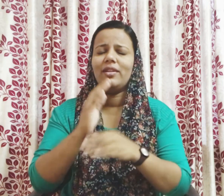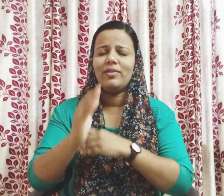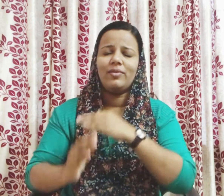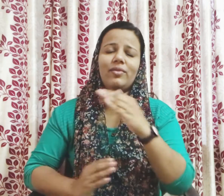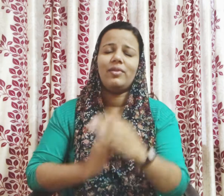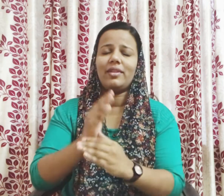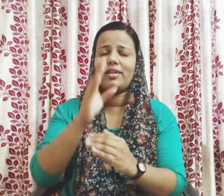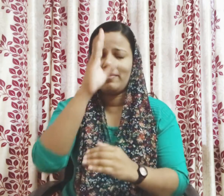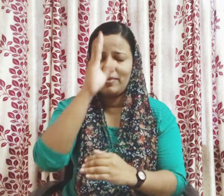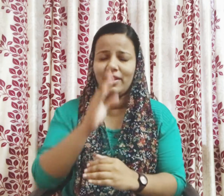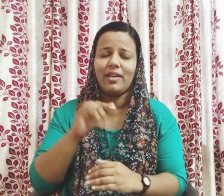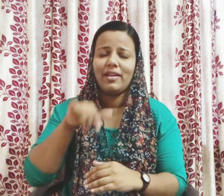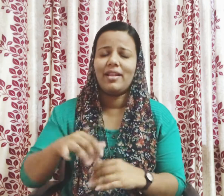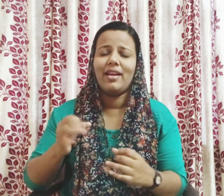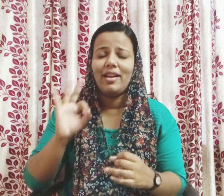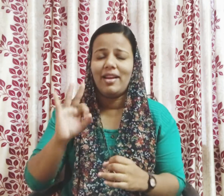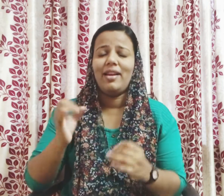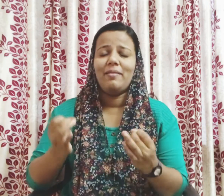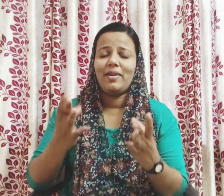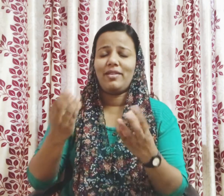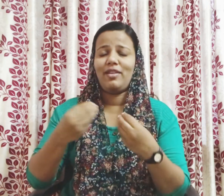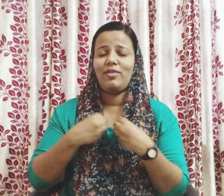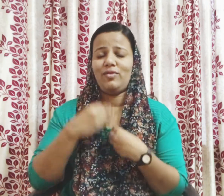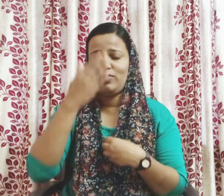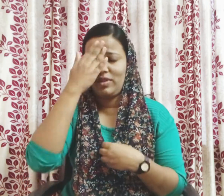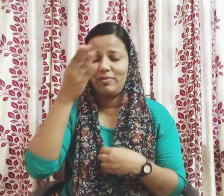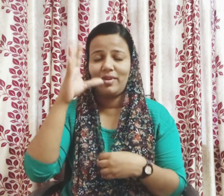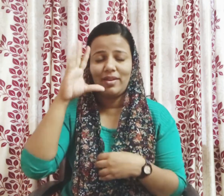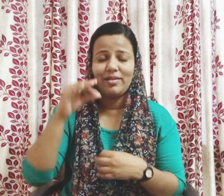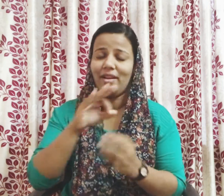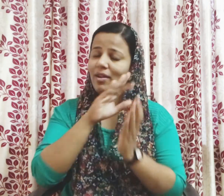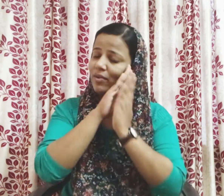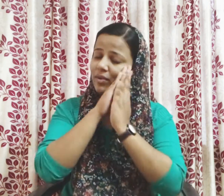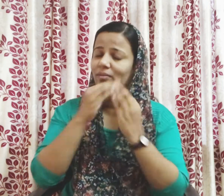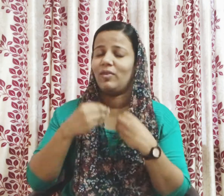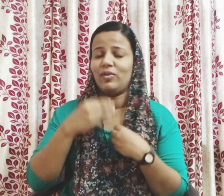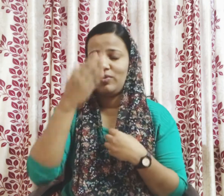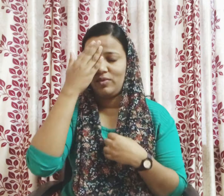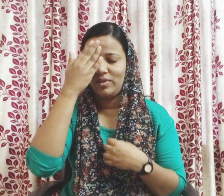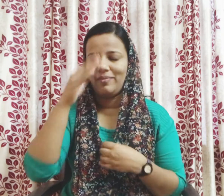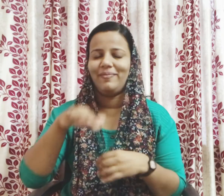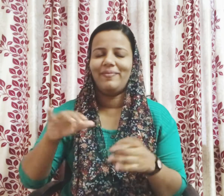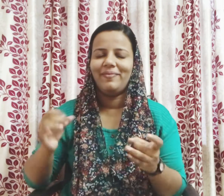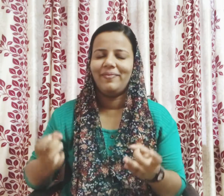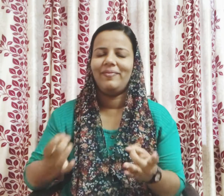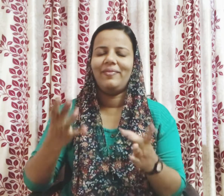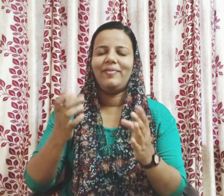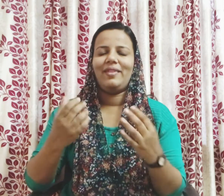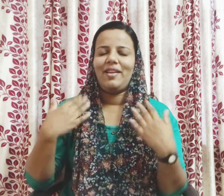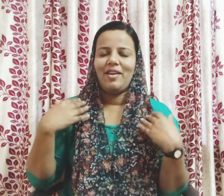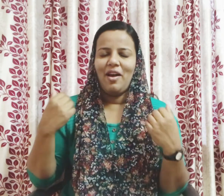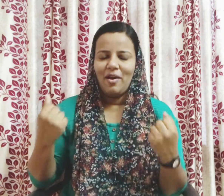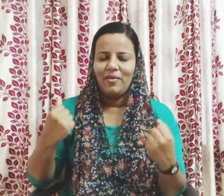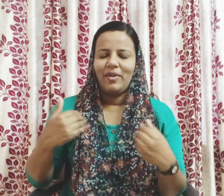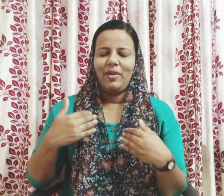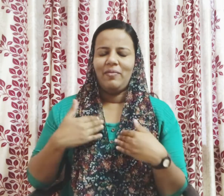സ്വർഗീയ പിതാവേ, നല്ല പ്രഭാതത്തിനായിട്ട് സ്തോത്രം. രാത്രി തന്ന നല്ല ഉറക്കത്തിനായിട്ട് സ്തോത്രം. കർത്താവേ, ഈ പ്രഭാതം ഞങ്ങളെ ആരോഗ്യത്തോടെ